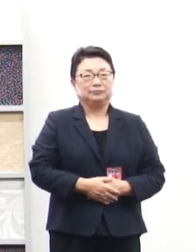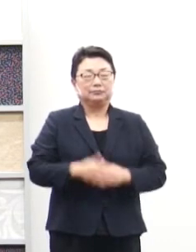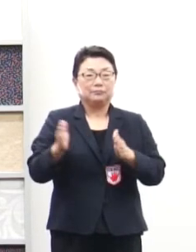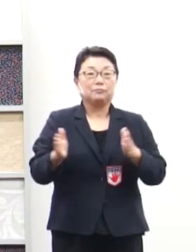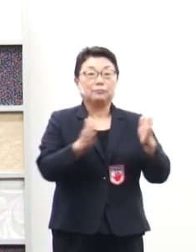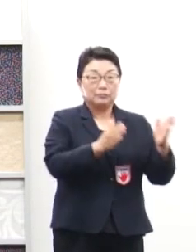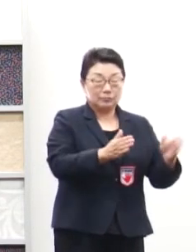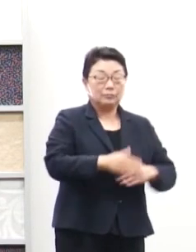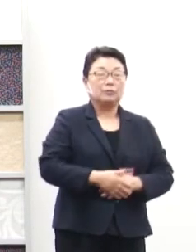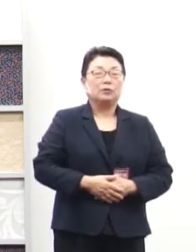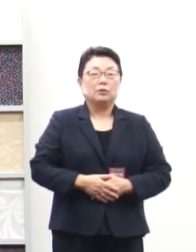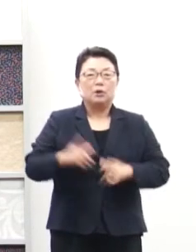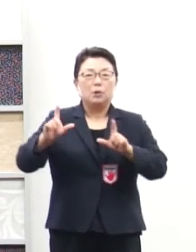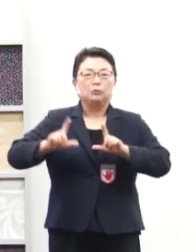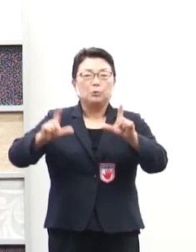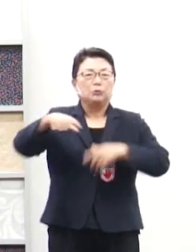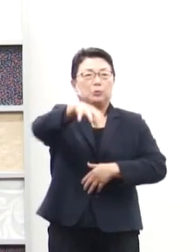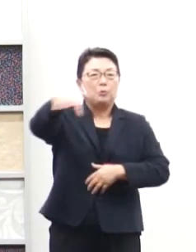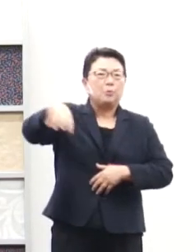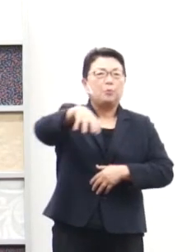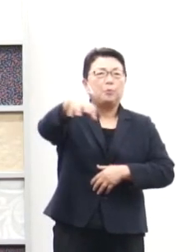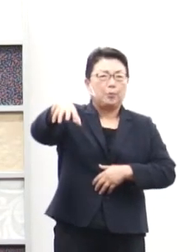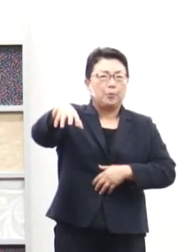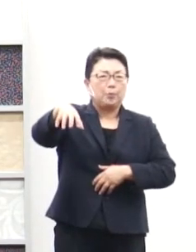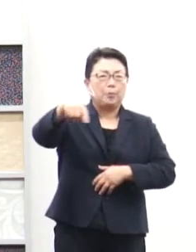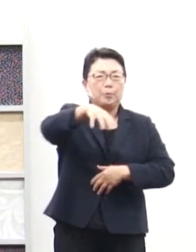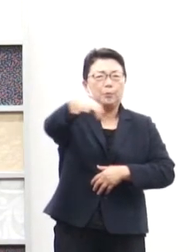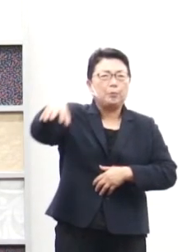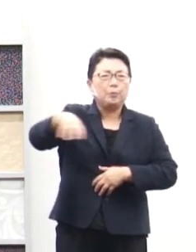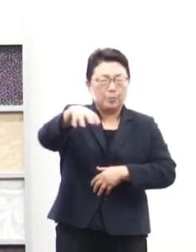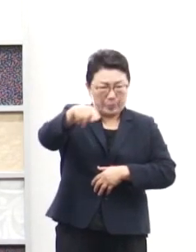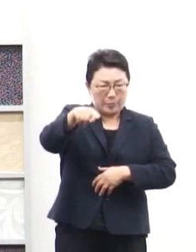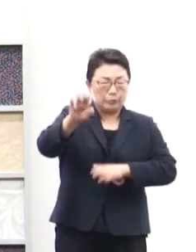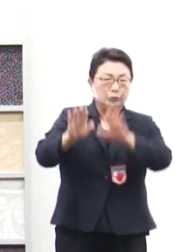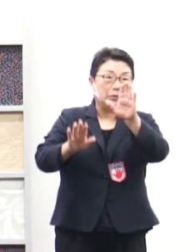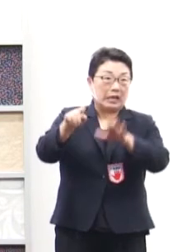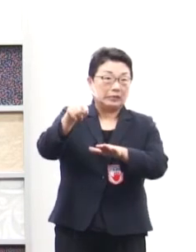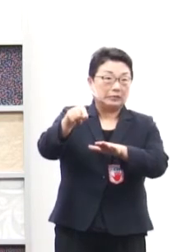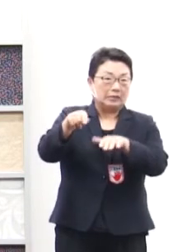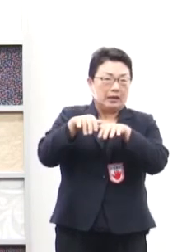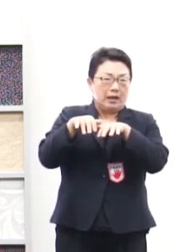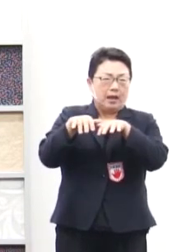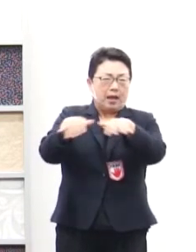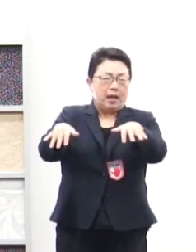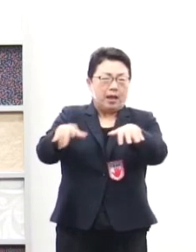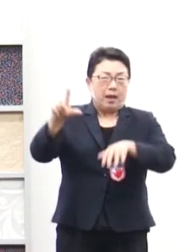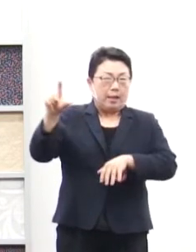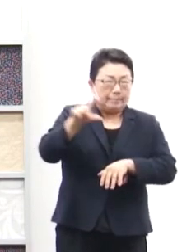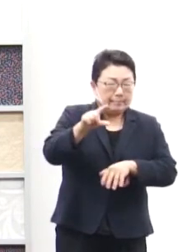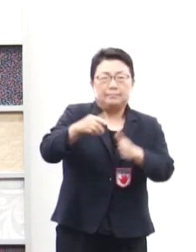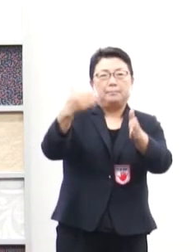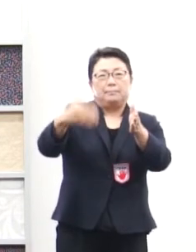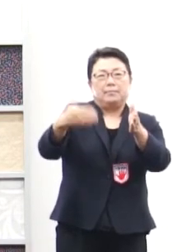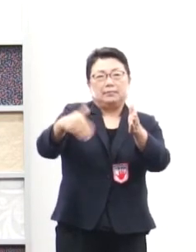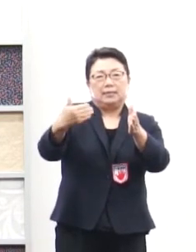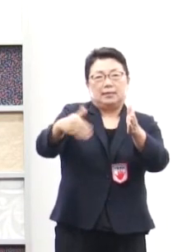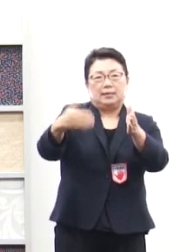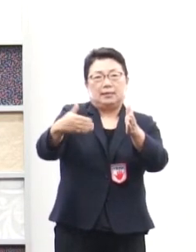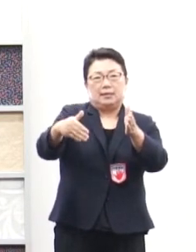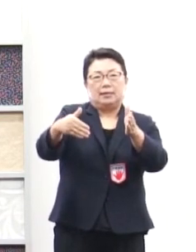一方で、東京都などの隣県、近隣の都県におきましては、感染者数がまだ減り切っていないことを考え